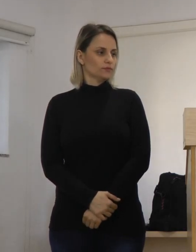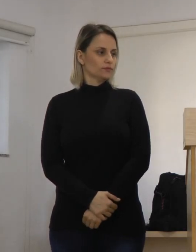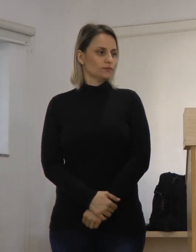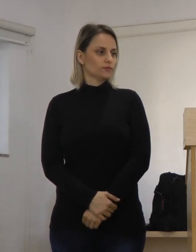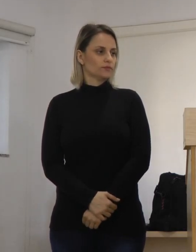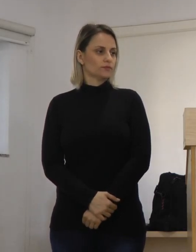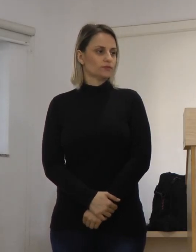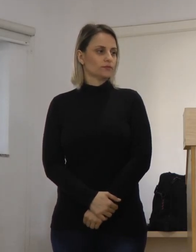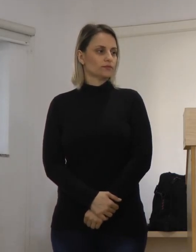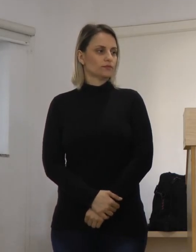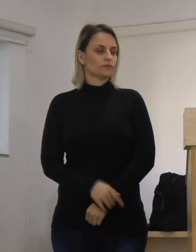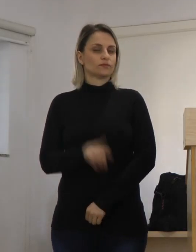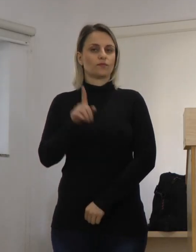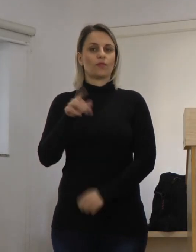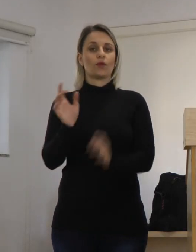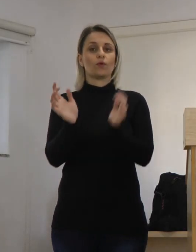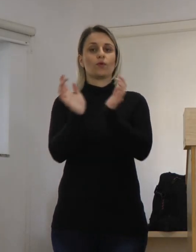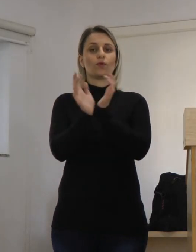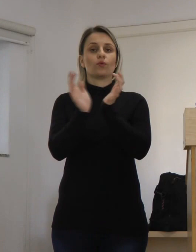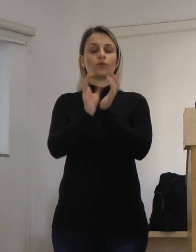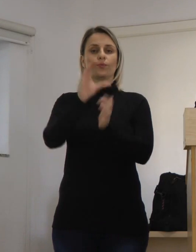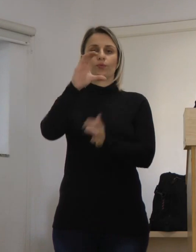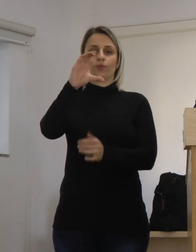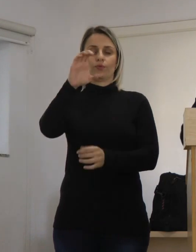De um grupo chamado Celtic Woman,